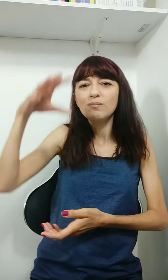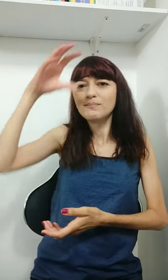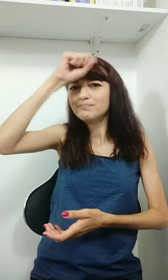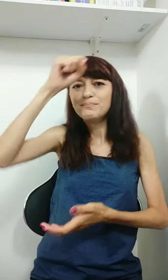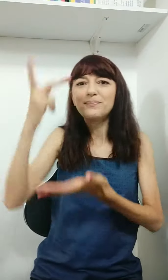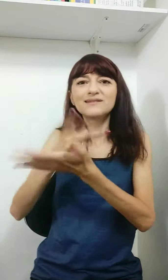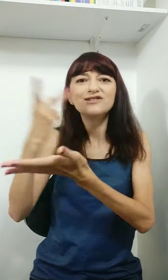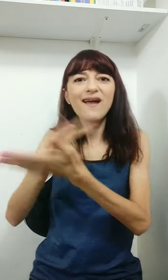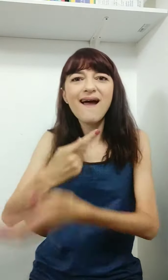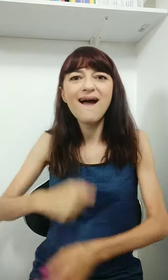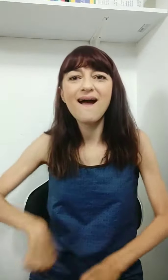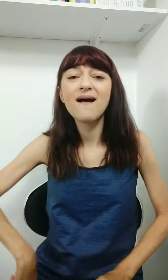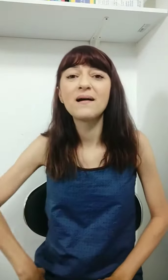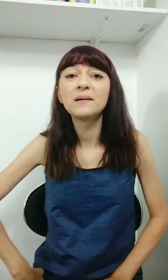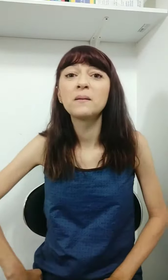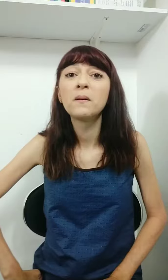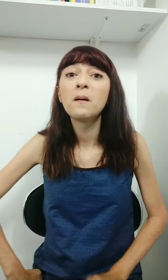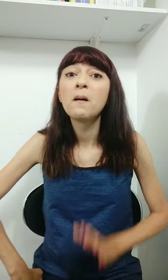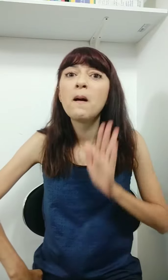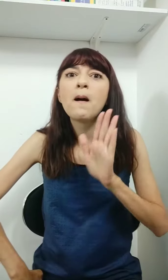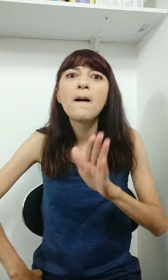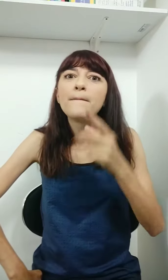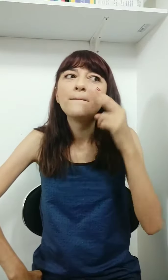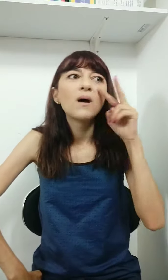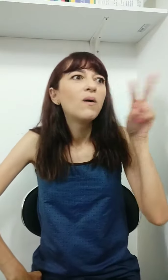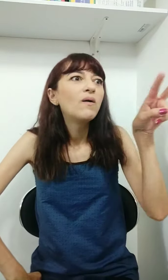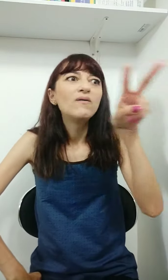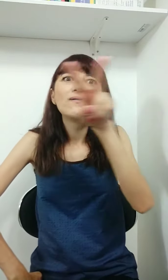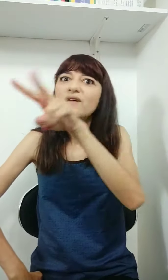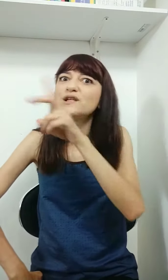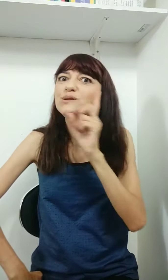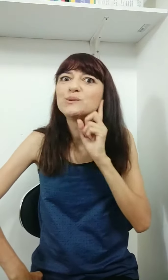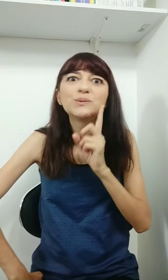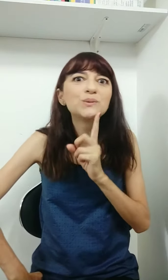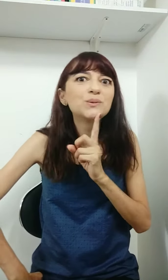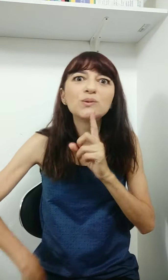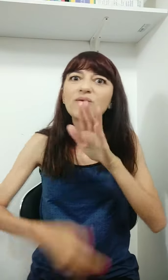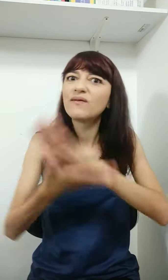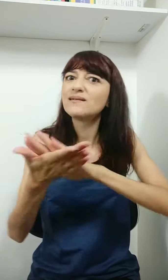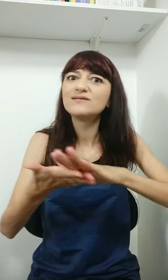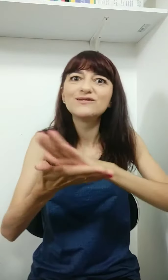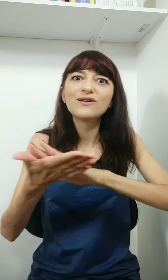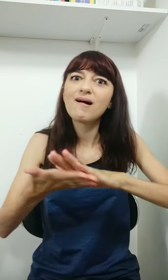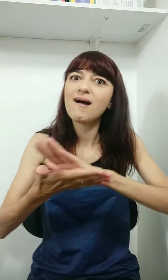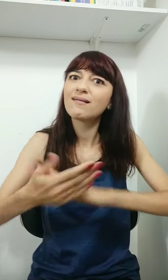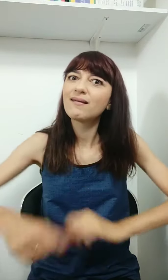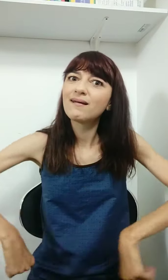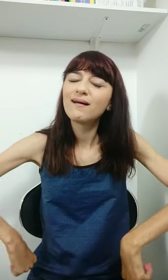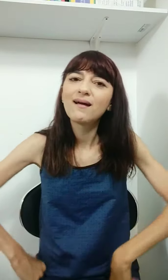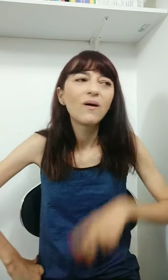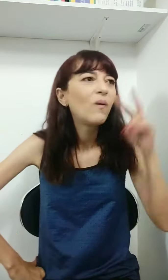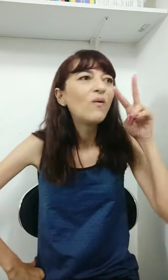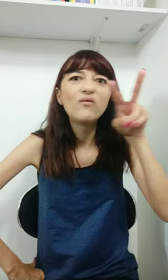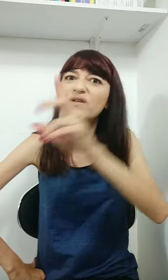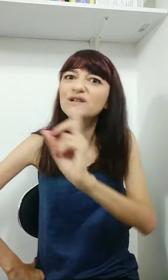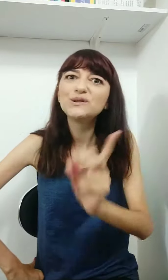ensinavam, então acaba que ali naquele momento eu aprendi talvez esse detalhe de forma errada, mas quando eu estava ali realmente junto com os surdos,